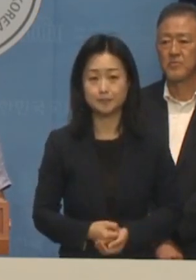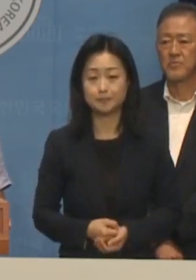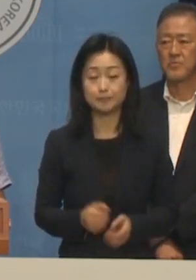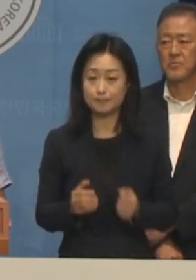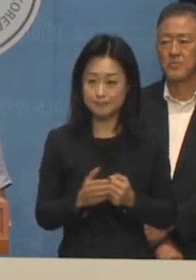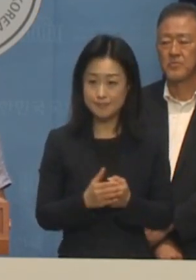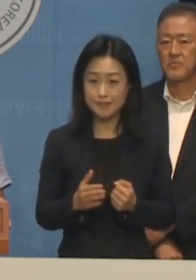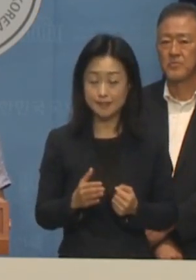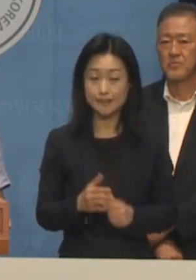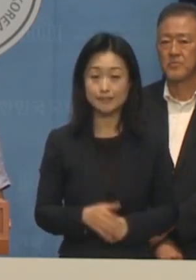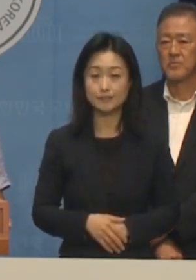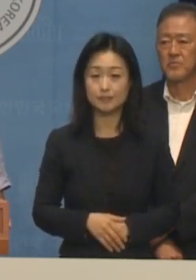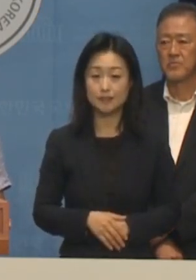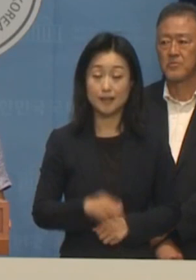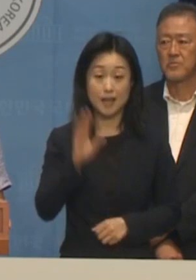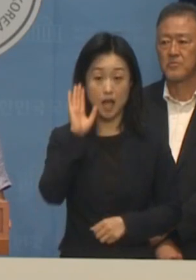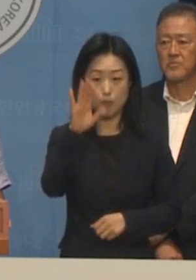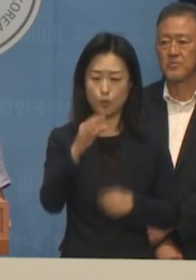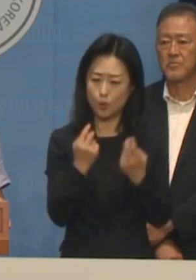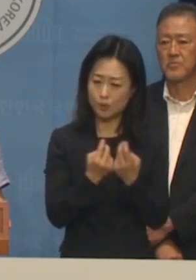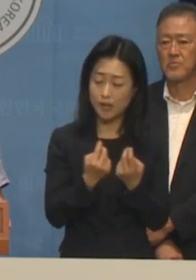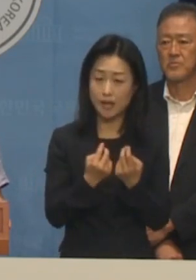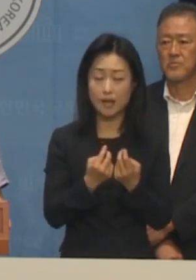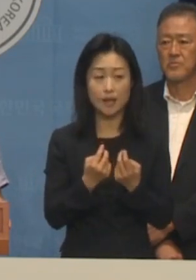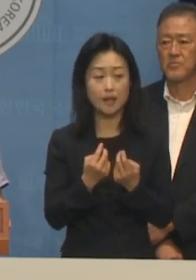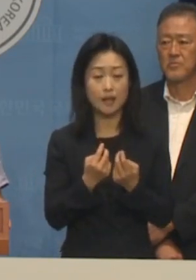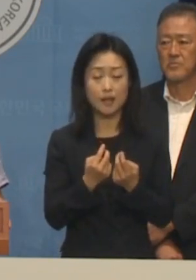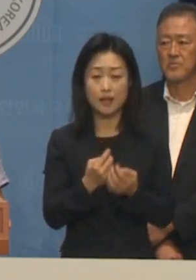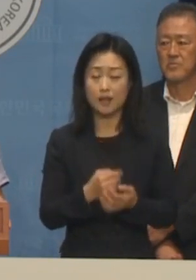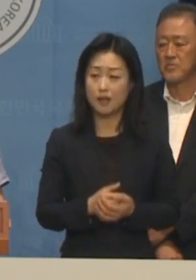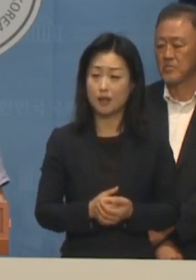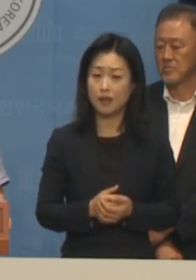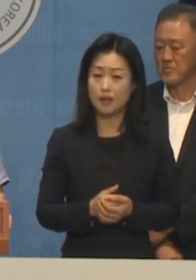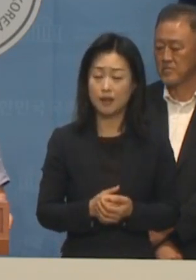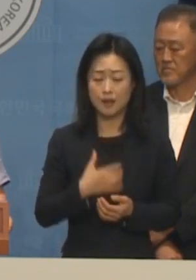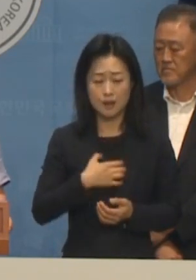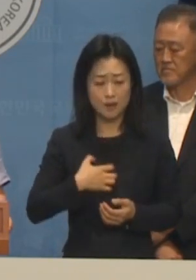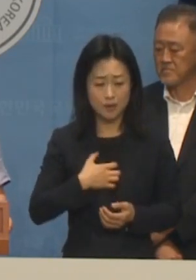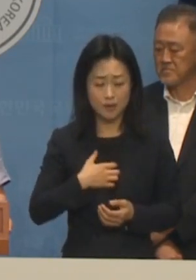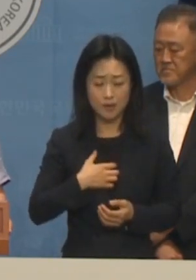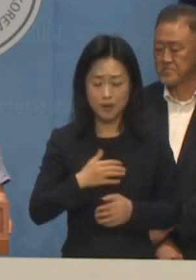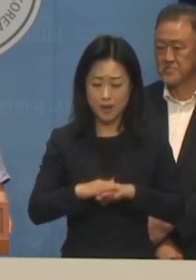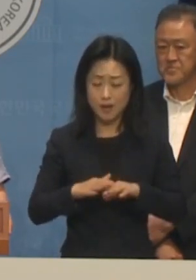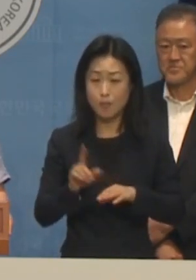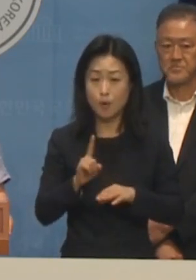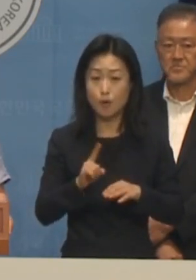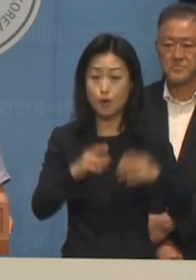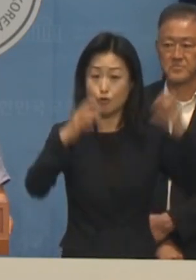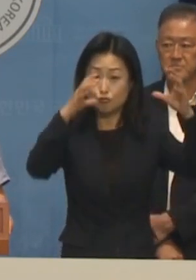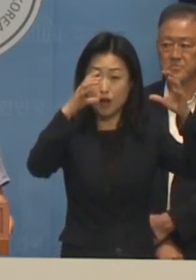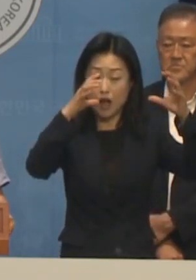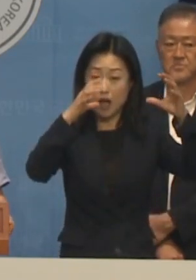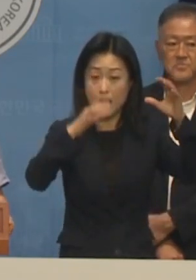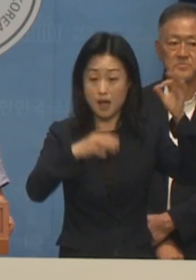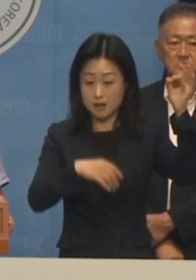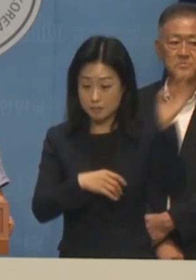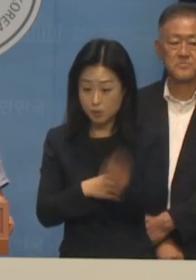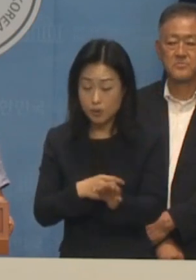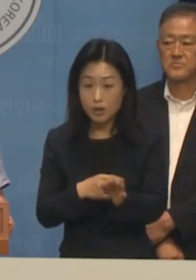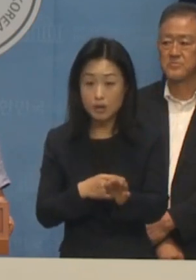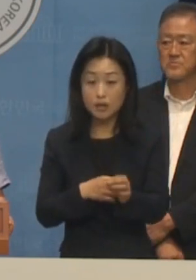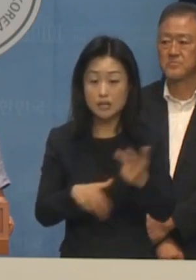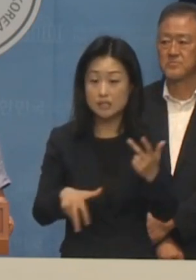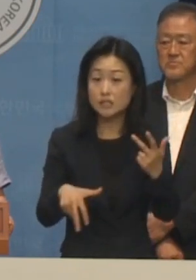그래서 어떻게 보면 이해할 수 없는 일일 것입니다. 국가에서 전액 국비를 들여서